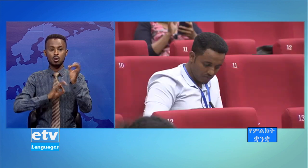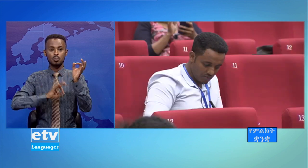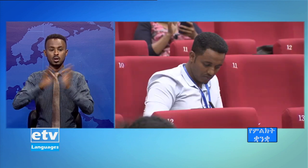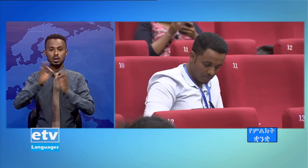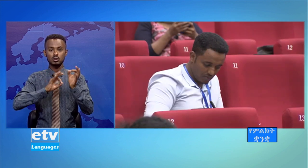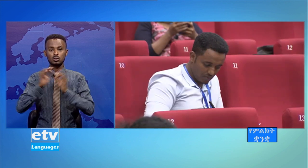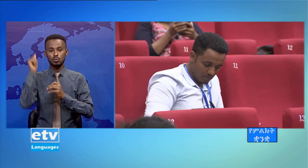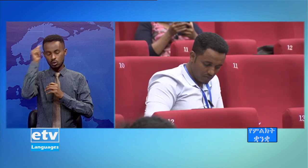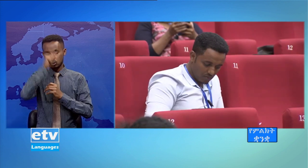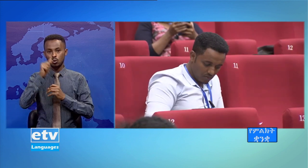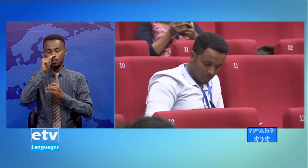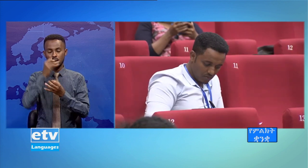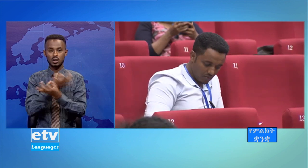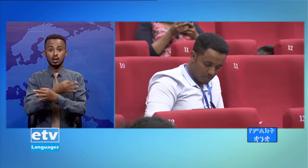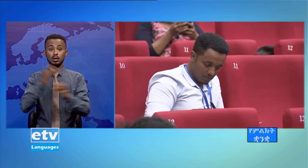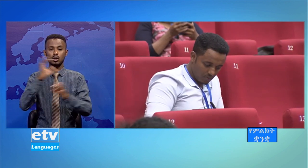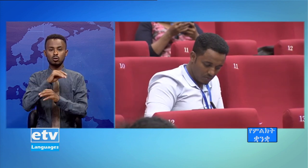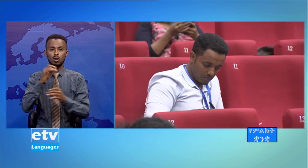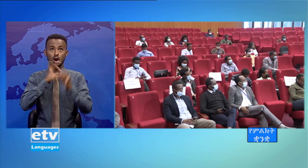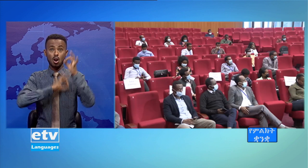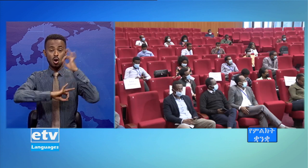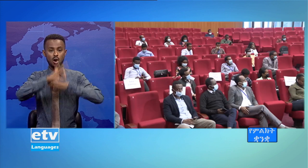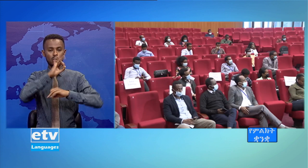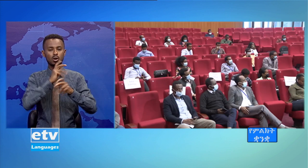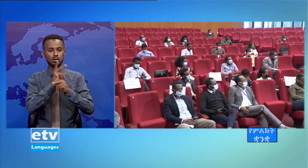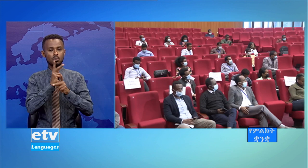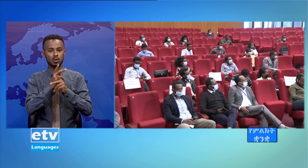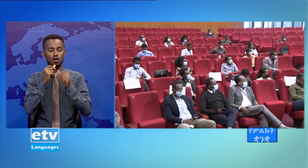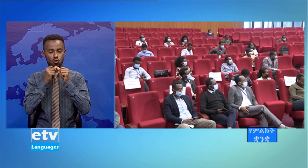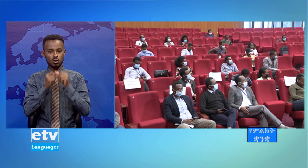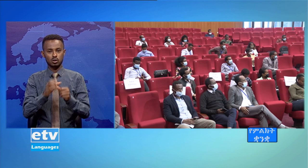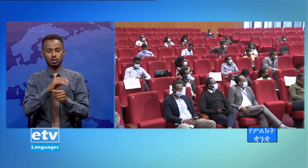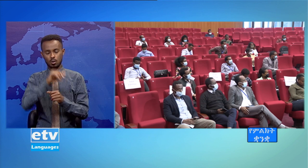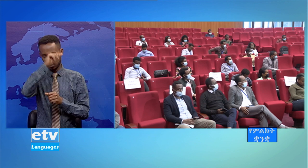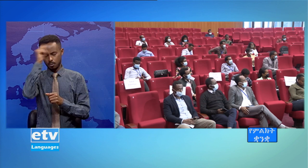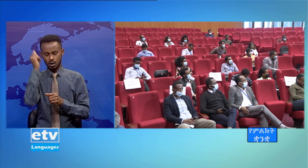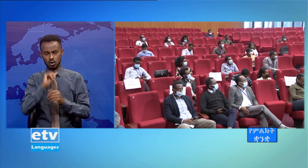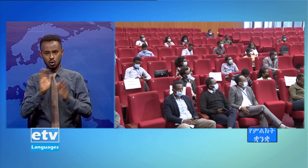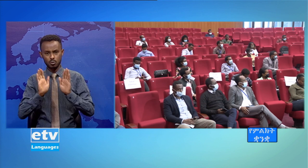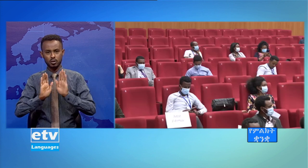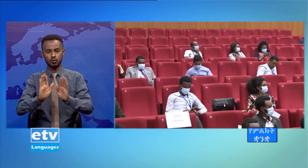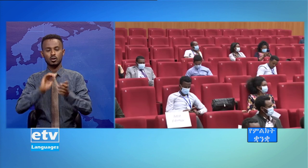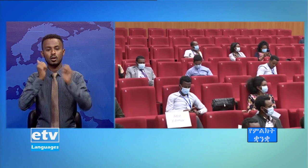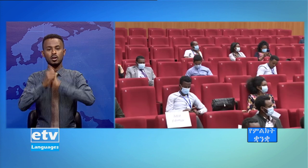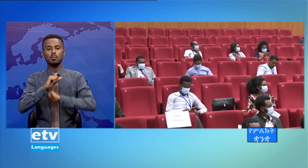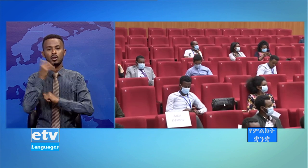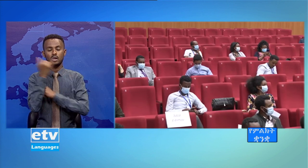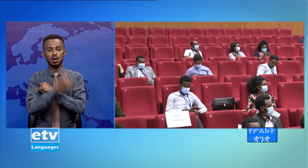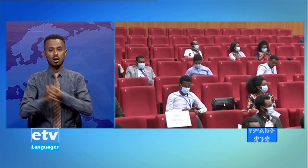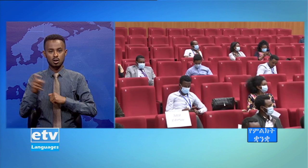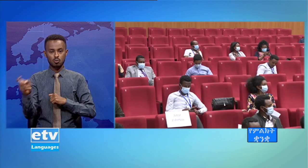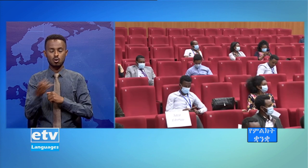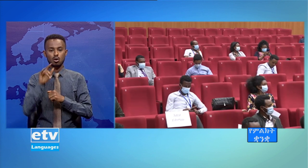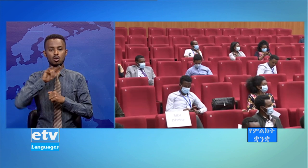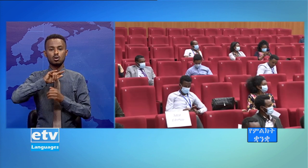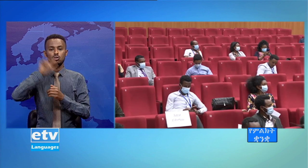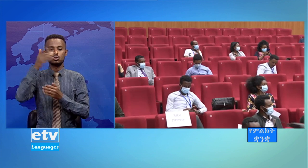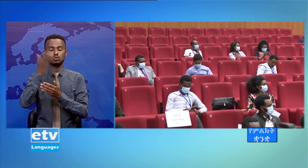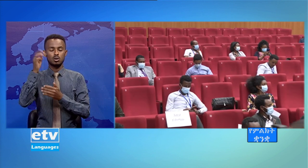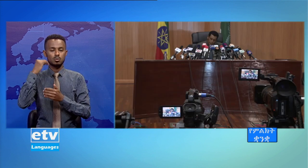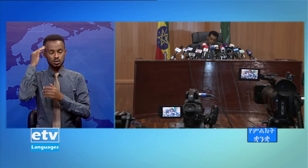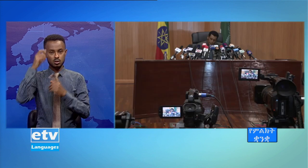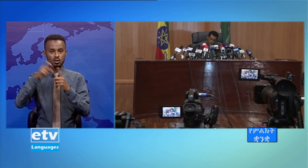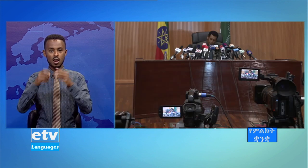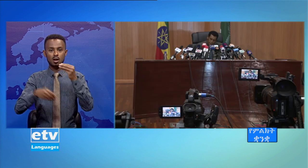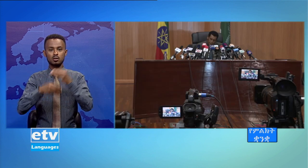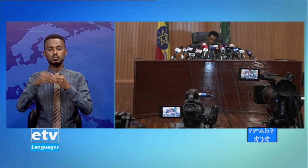በገለጻቸውም ኢትዮጵያ ንጻነቷንና ሉዓላዊነቷን አስጠብቃ የቆየችና በማንኛውም ግፊት የማትቀየር ሀገር መሆኗን የውጭ ጉዳይ ሚኒስትር ቃል